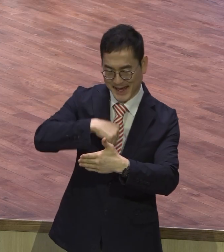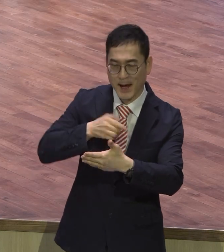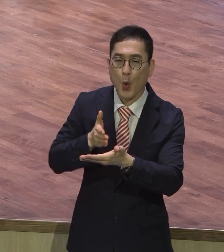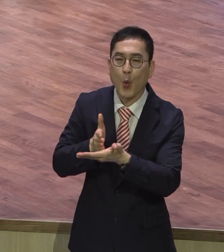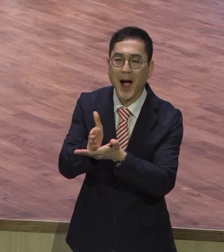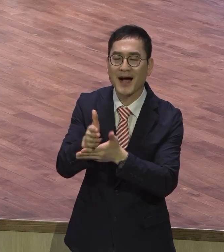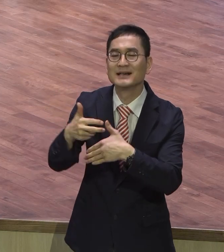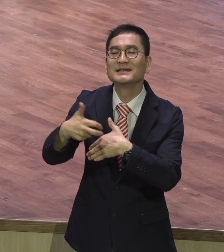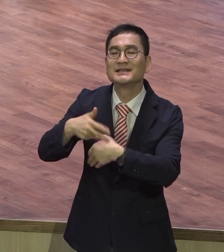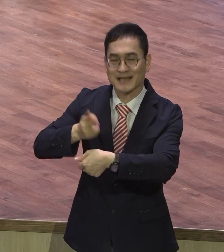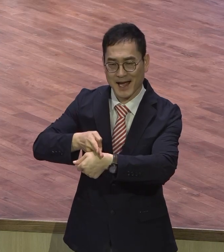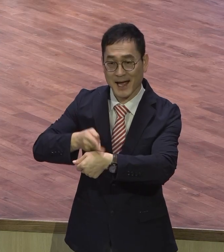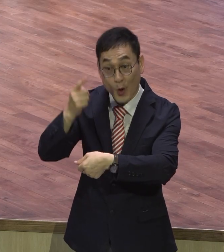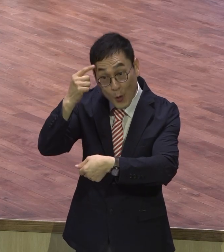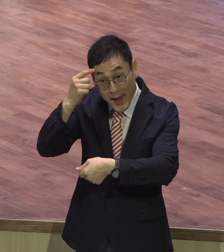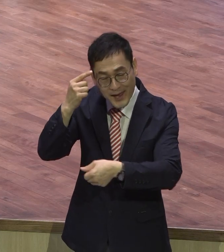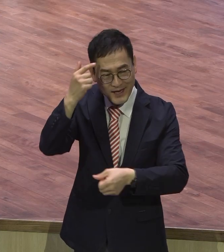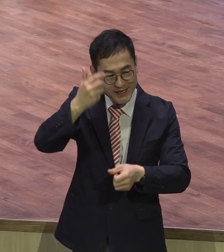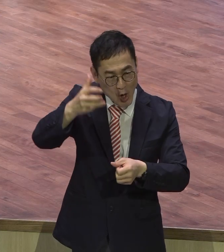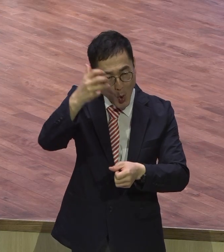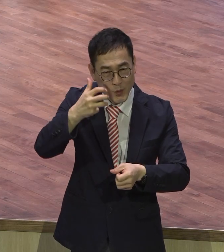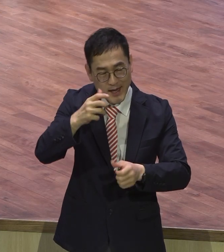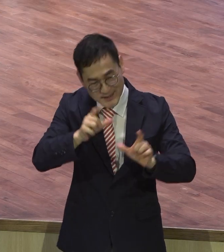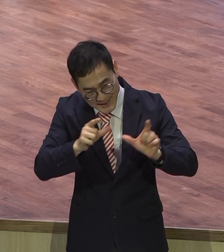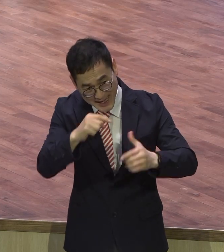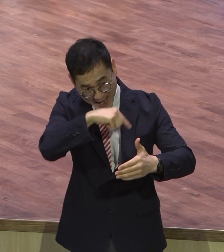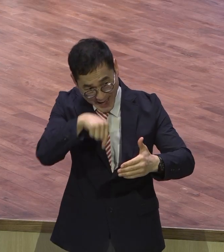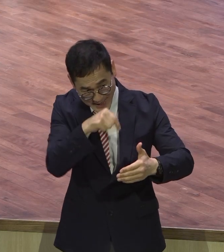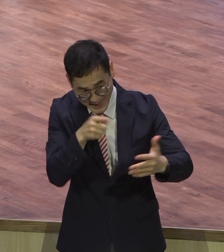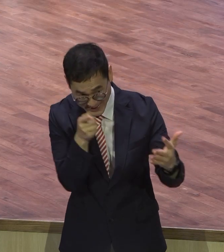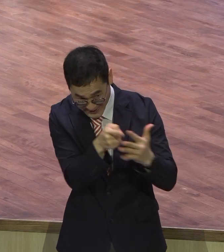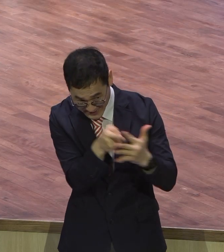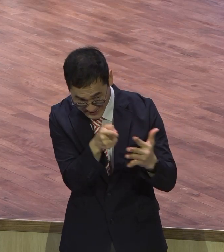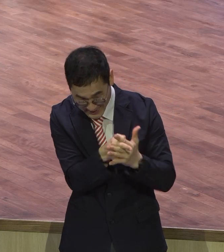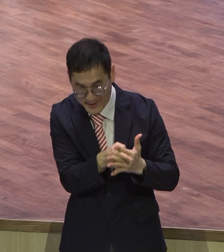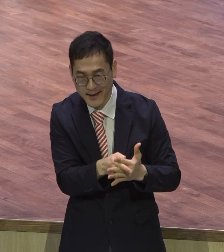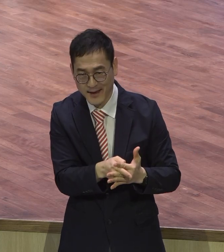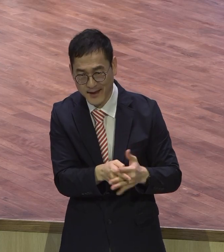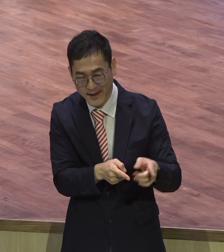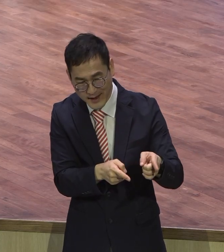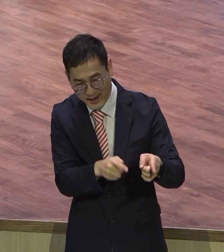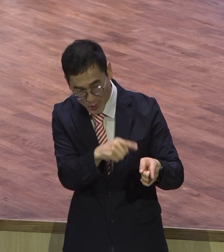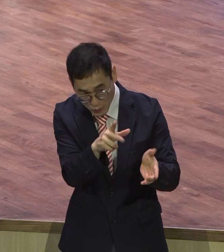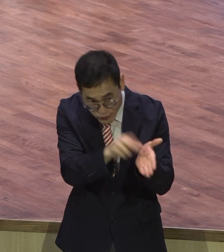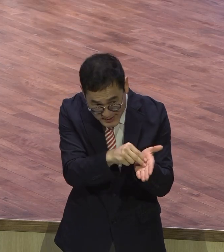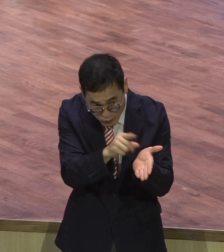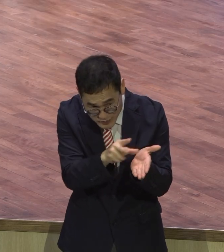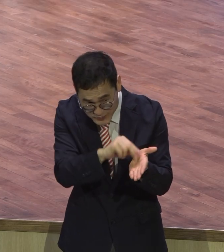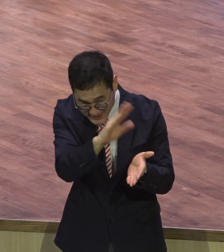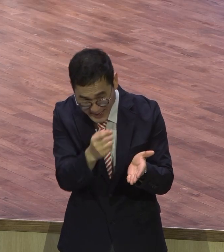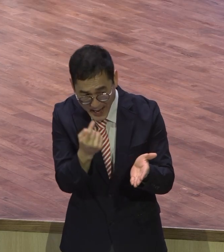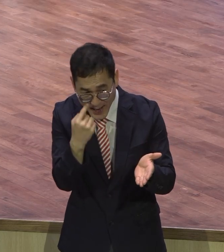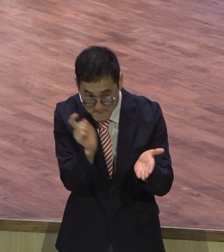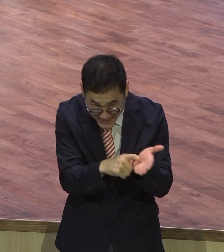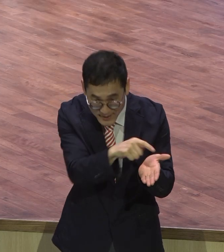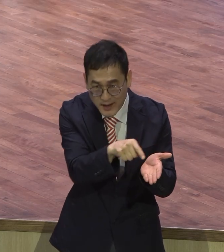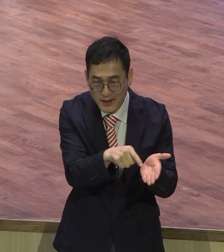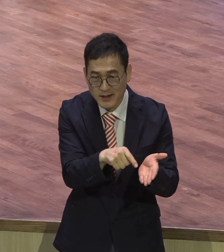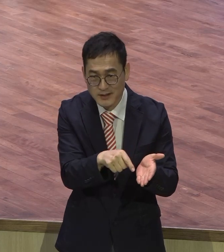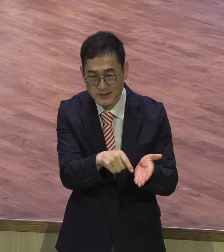정확하게 진단해 주십니다. 영혼 내면의 문제들을 덜추어내시며 병들어 있는